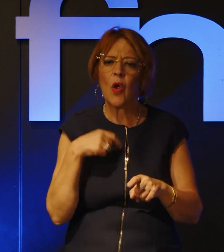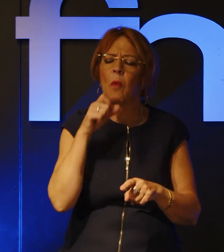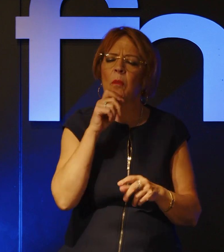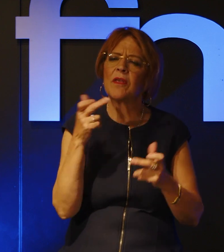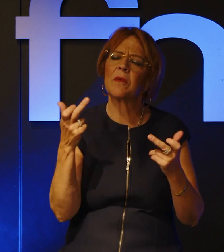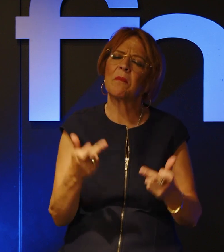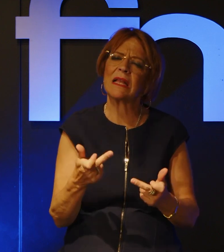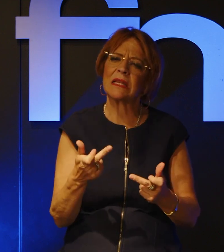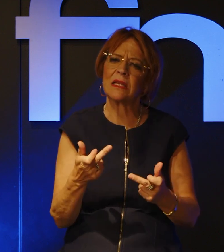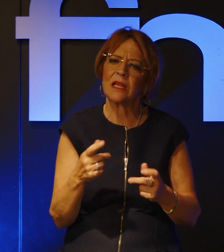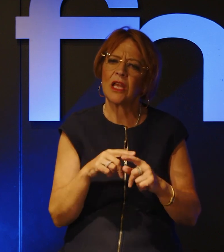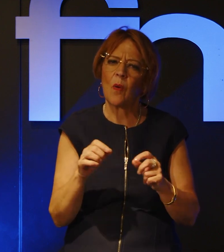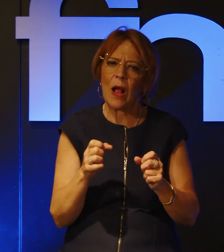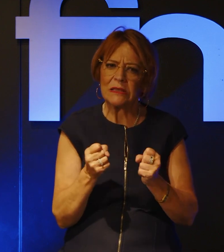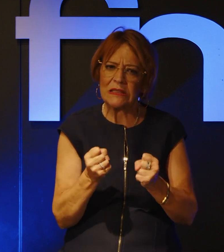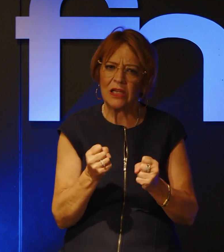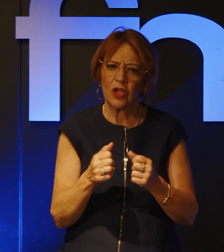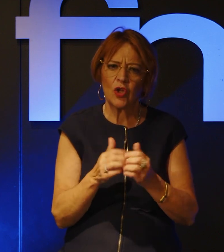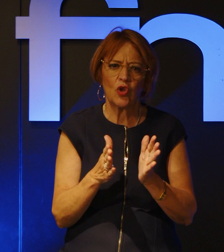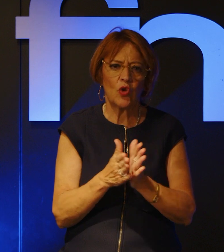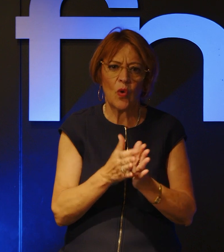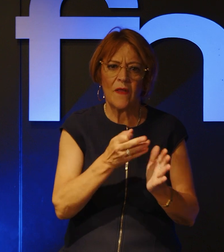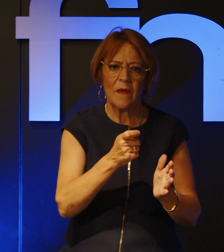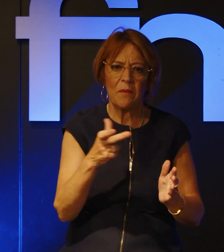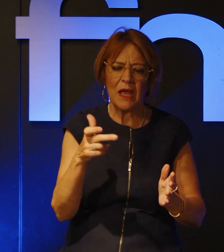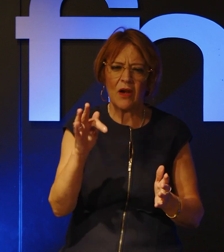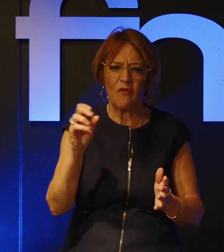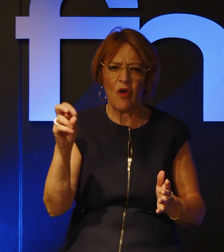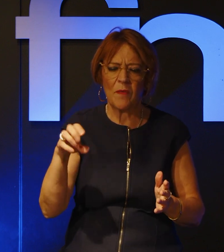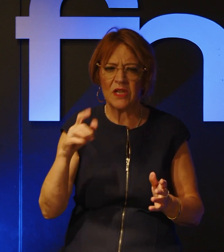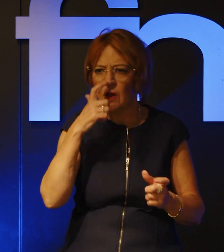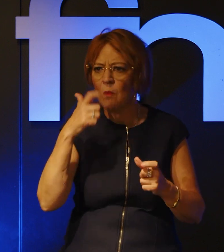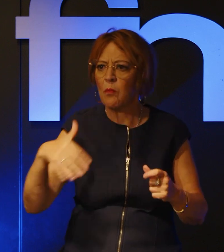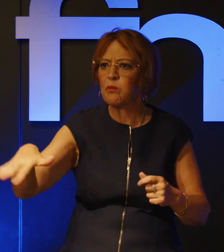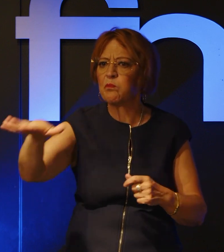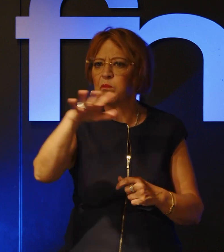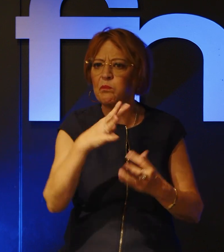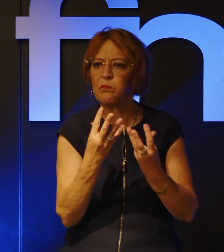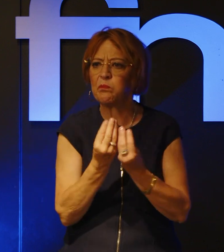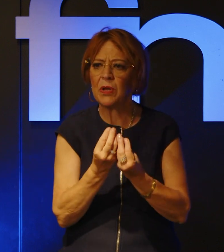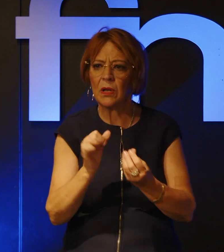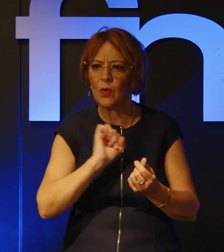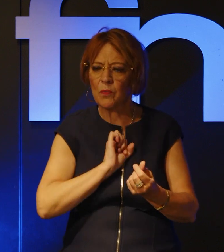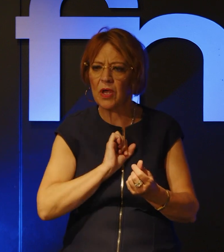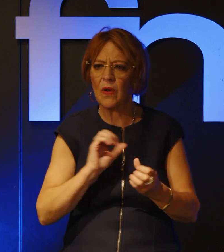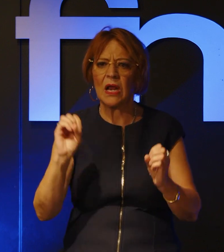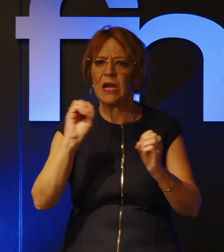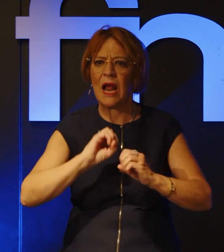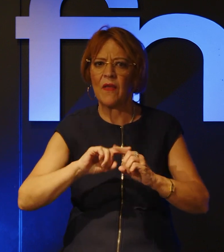manter esta mesma tensão durante toda a performance e manter o público comigo sem nenhum pico de